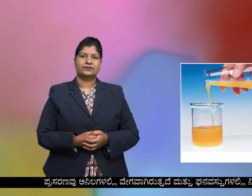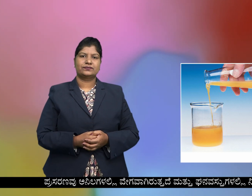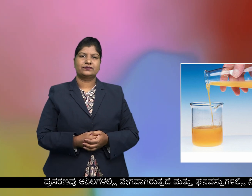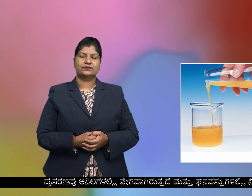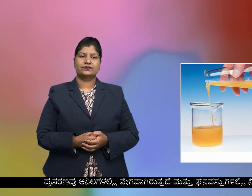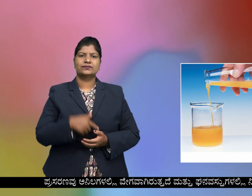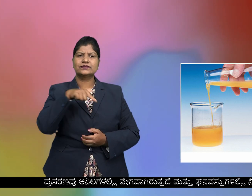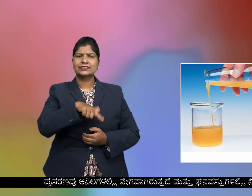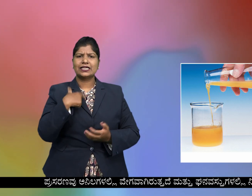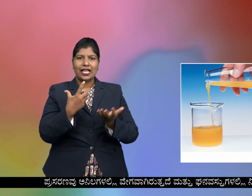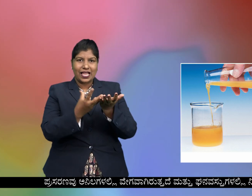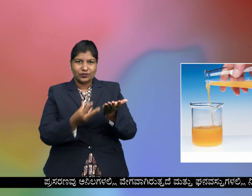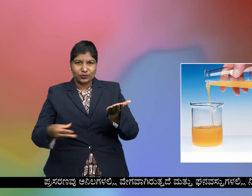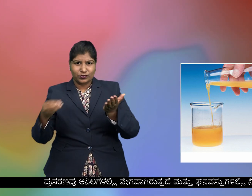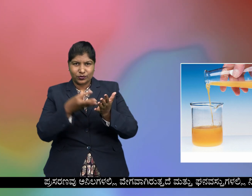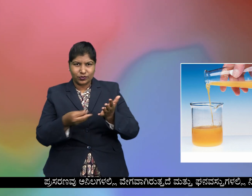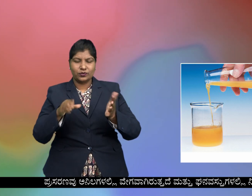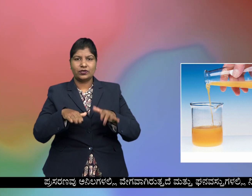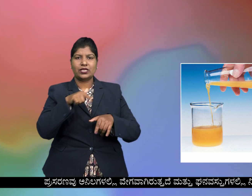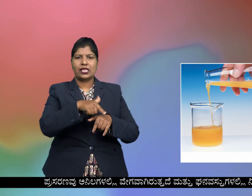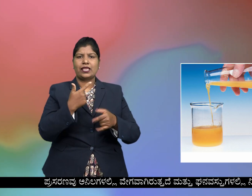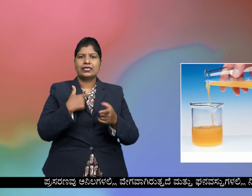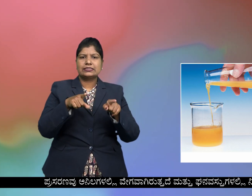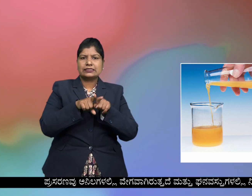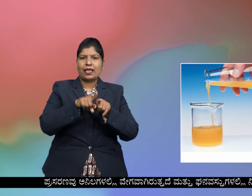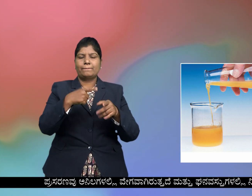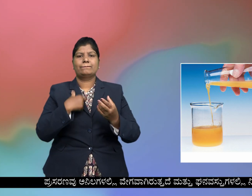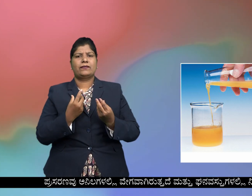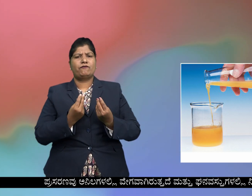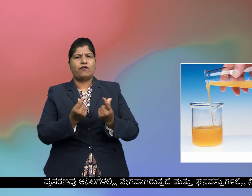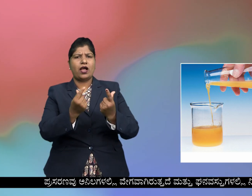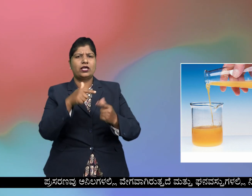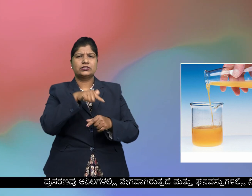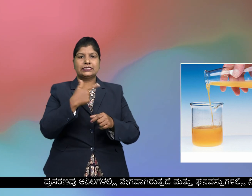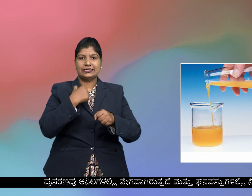ಪ್ರಸರಣವು ಅನಿಲಗಳಲ್ಲಿ ವೇಗವಾಗಿರುತ್ತದೆ ಮತ್ತು ಘನವಸ್ತುಗಳಲ್ಲಿ ನಿಧಾನವಾಗಿರುತ್ತದೆ.